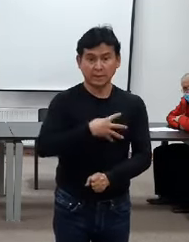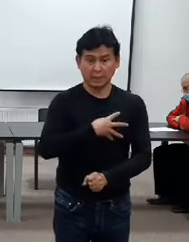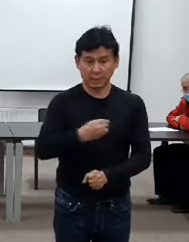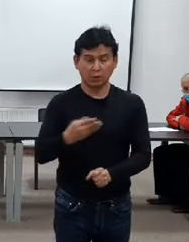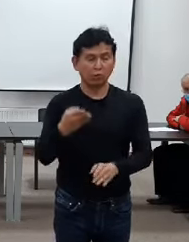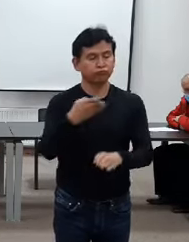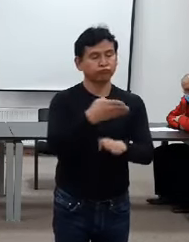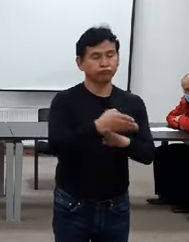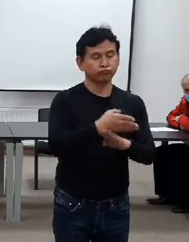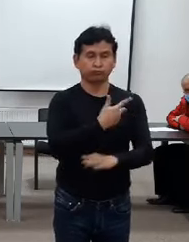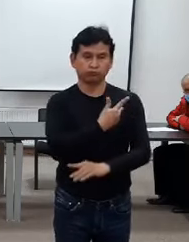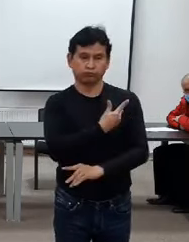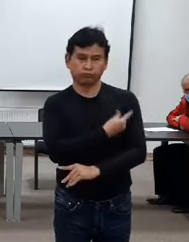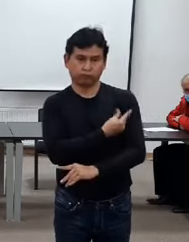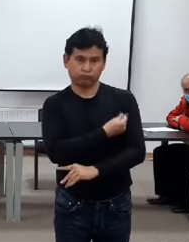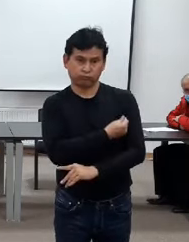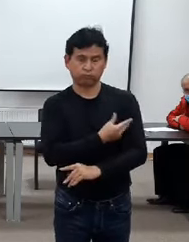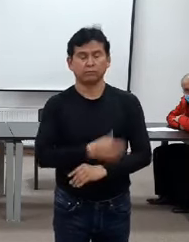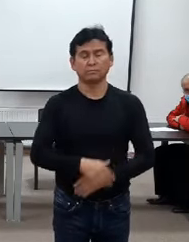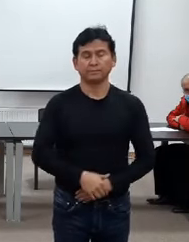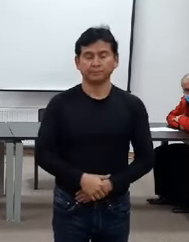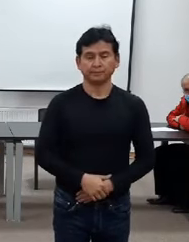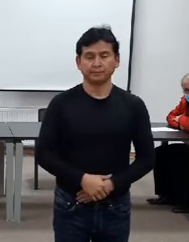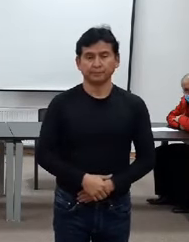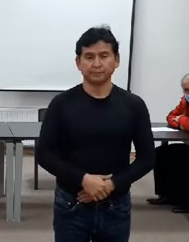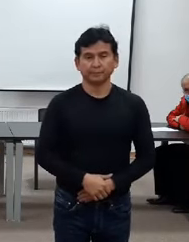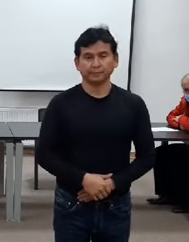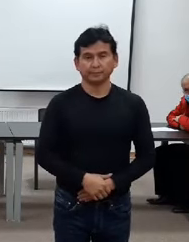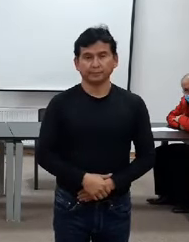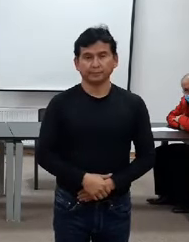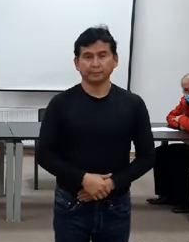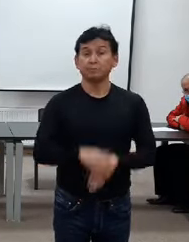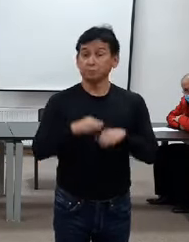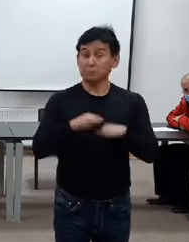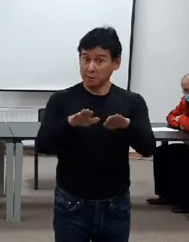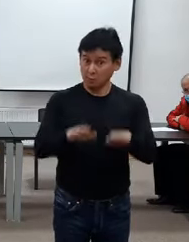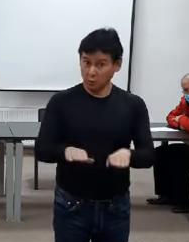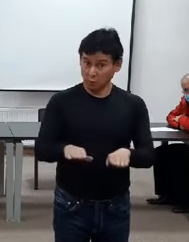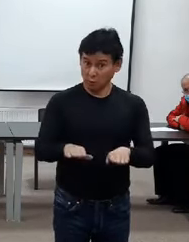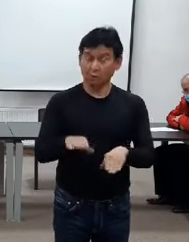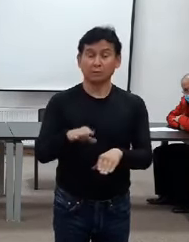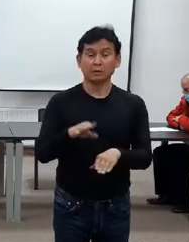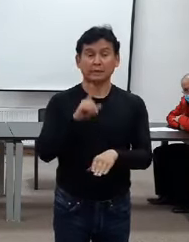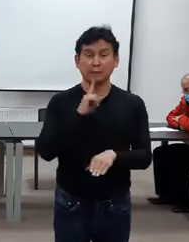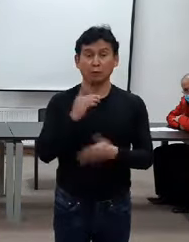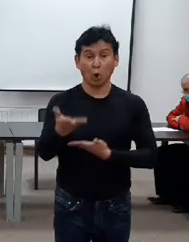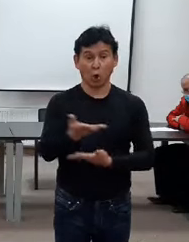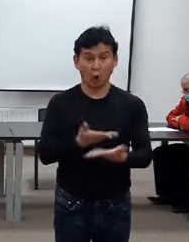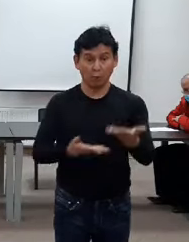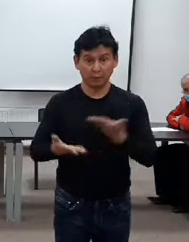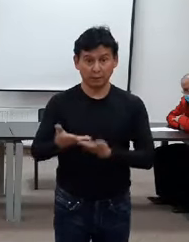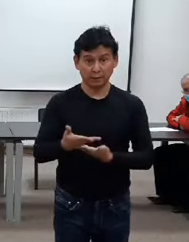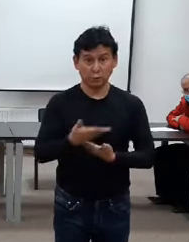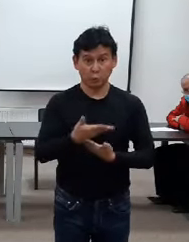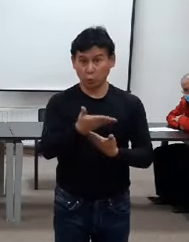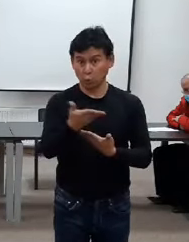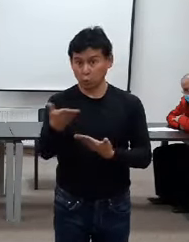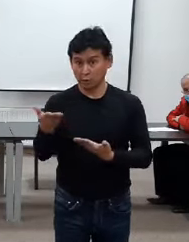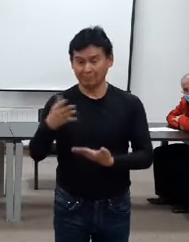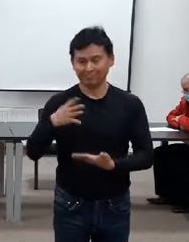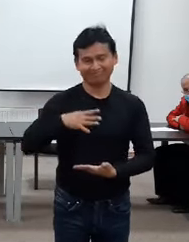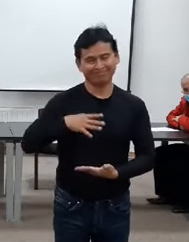a recibir esta inmunización tan necesaria. Asimismo, queremos compartir con ustedes la